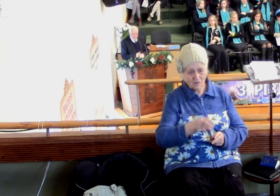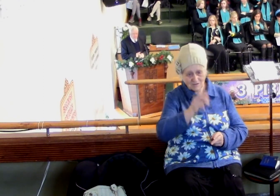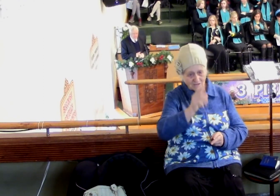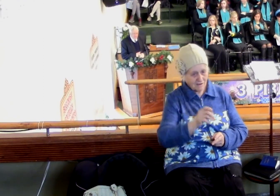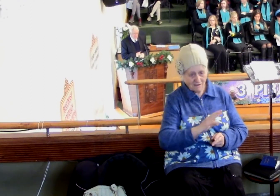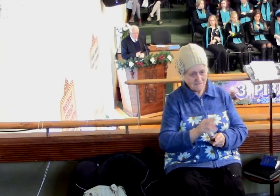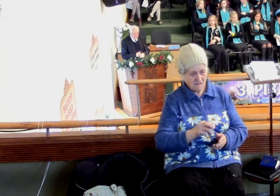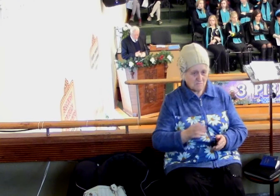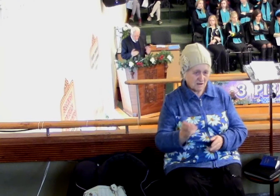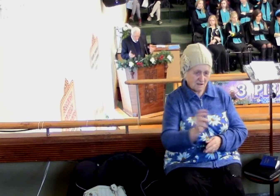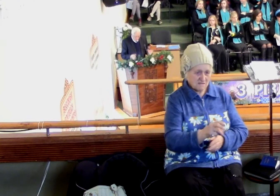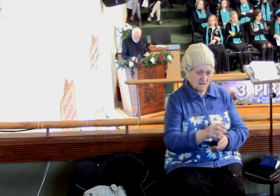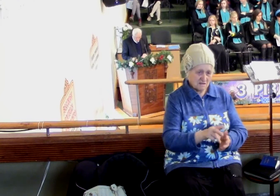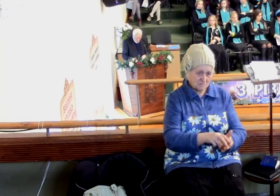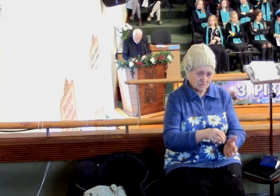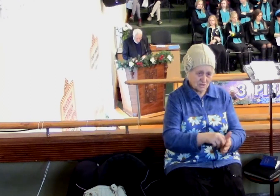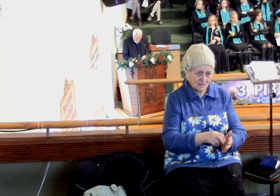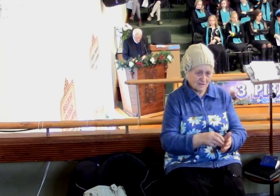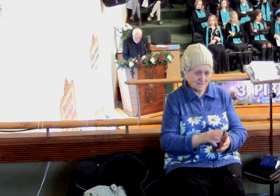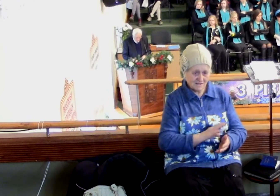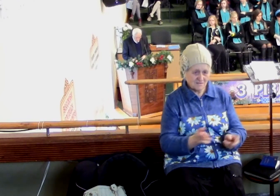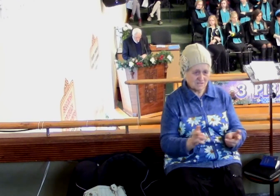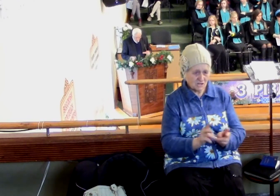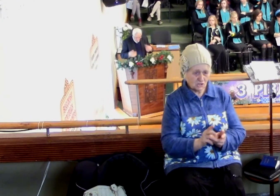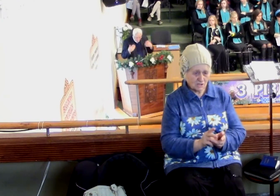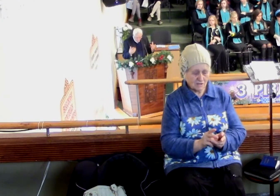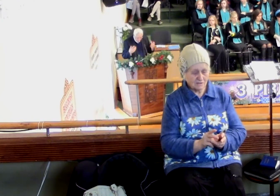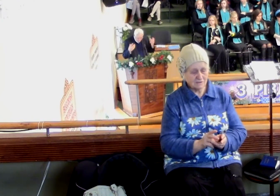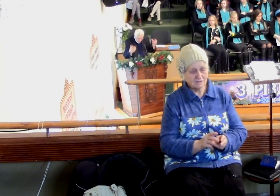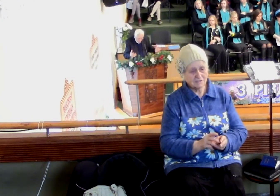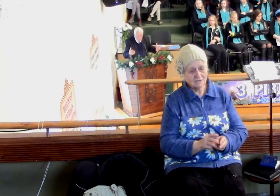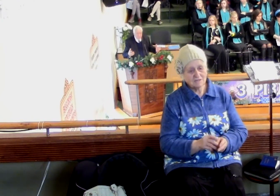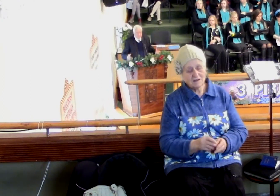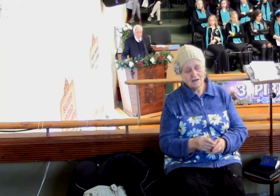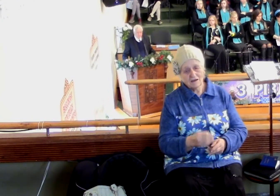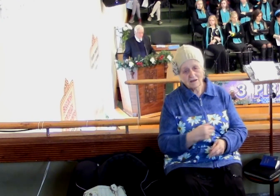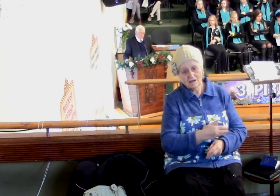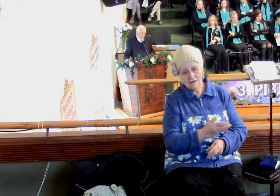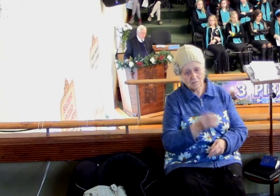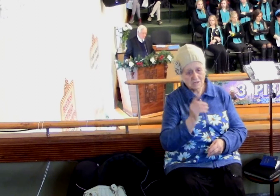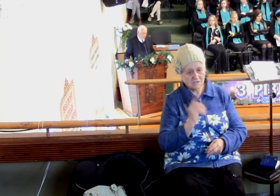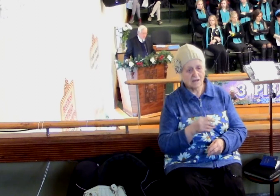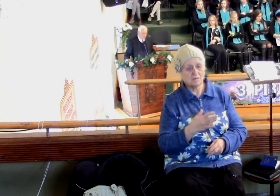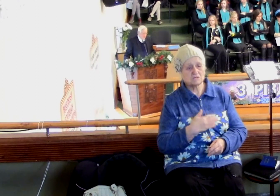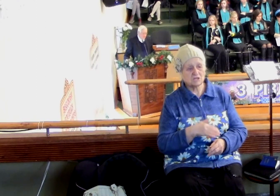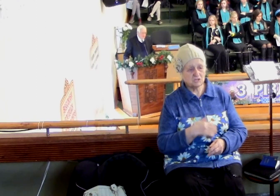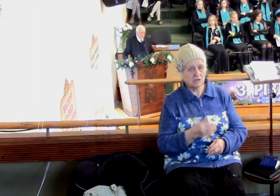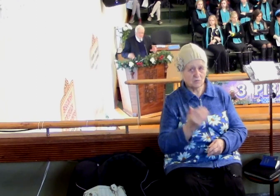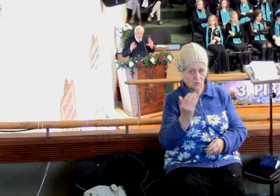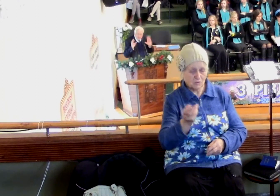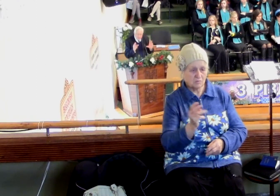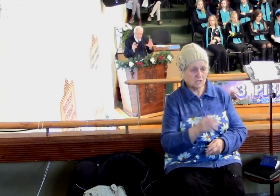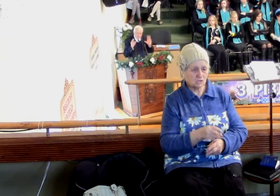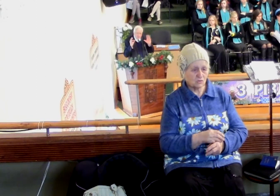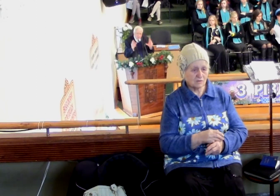встречали. Мы прочитаем о том, который пришел, и мы знаем, почему он пришел. И